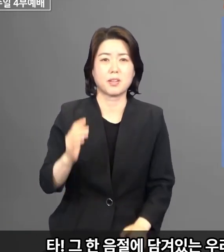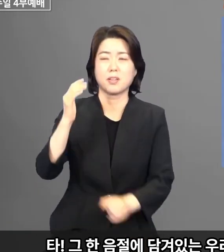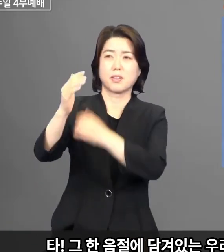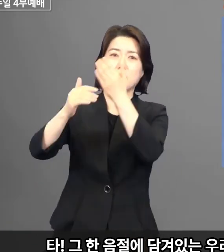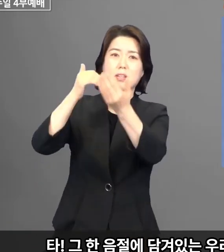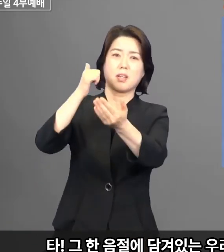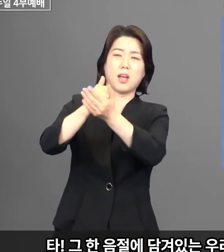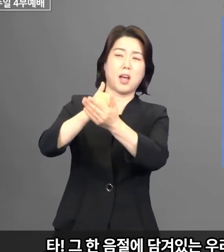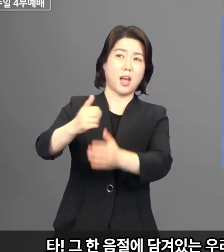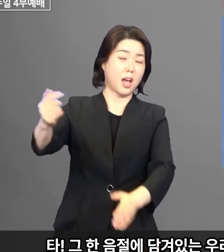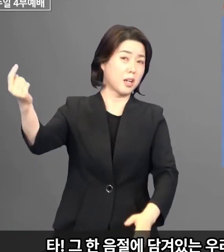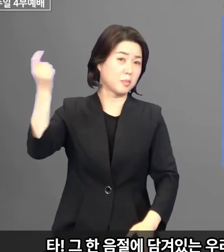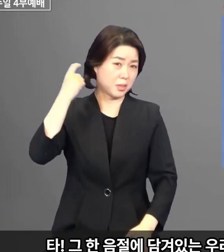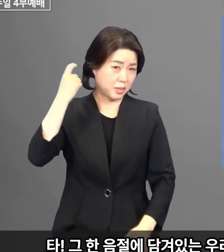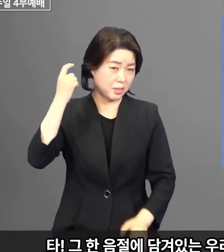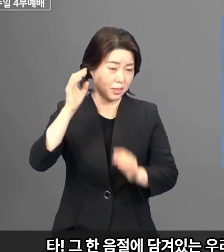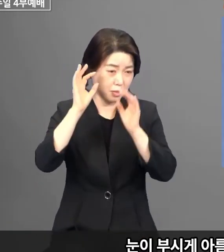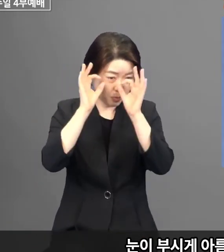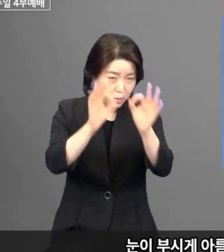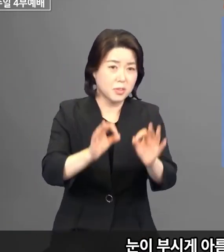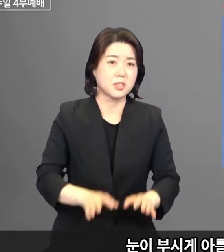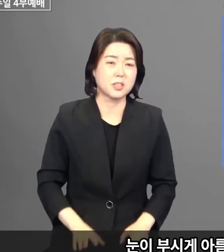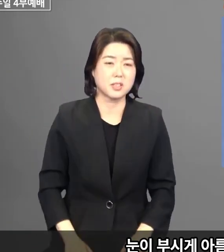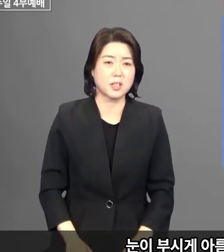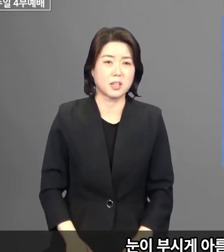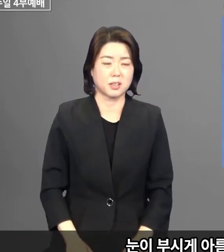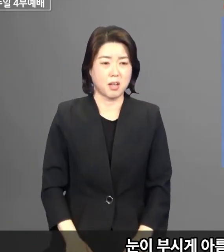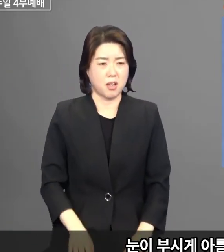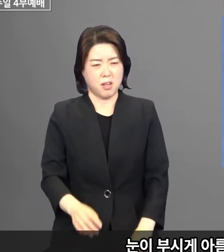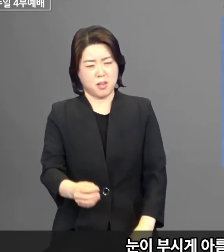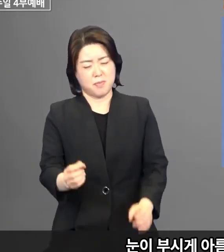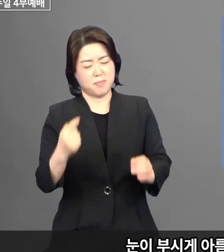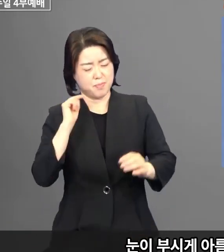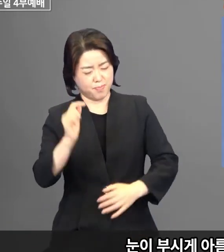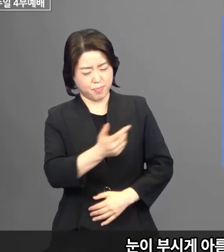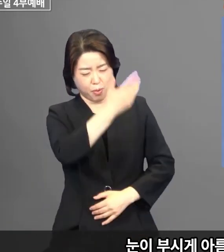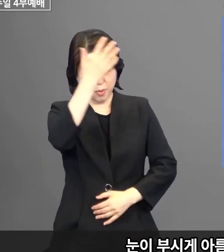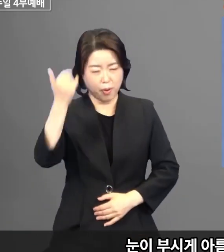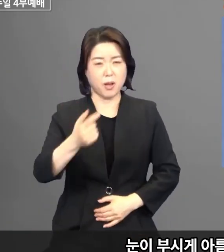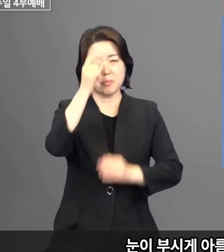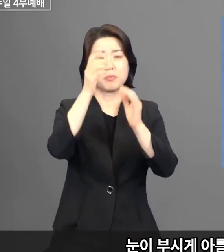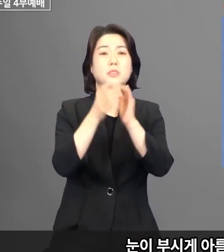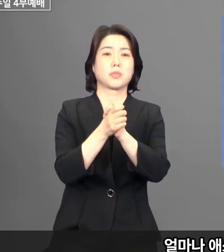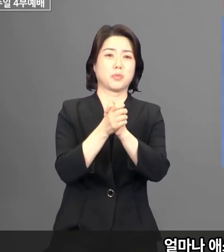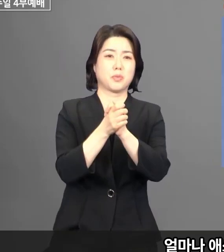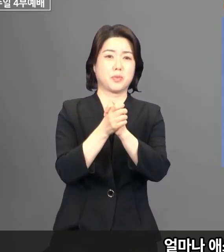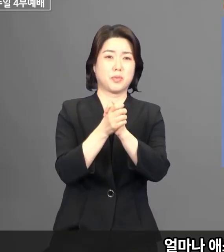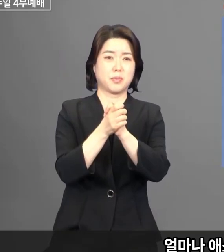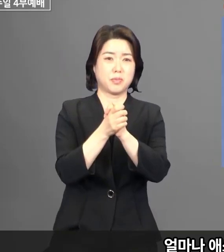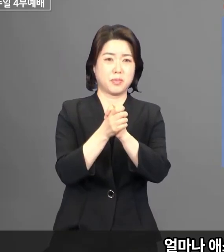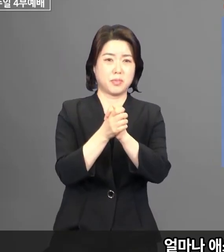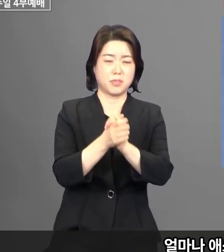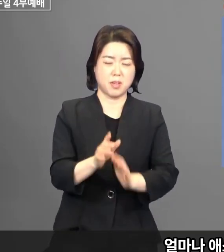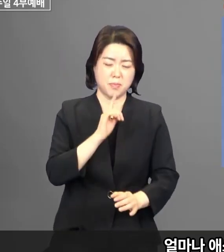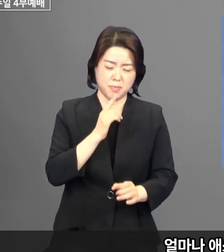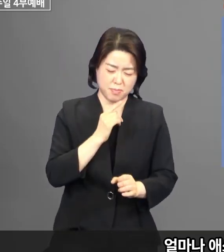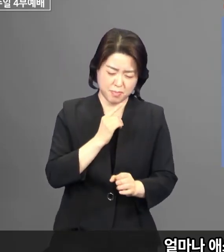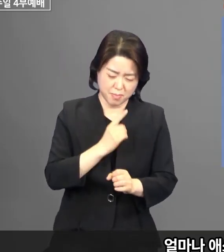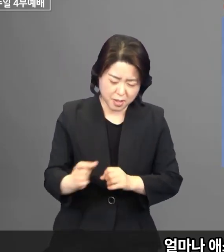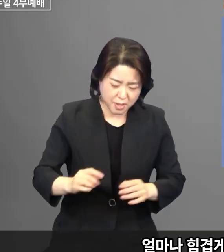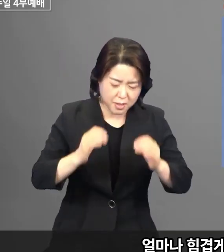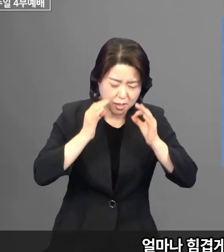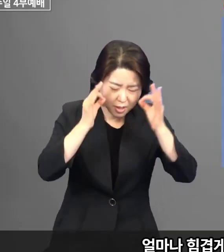하나님 들으시기에 눈이 부시게 아름다운 기도입니다. 얼마나 애쓰고